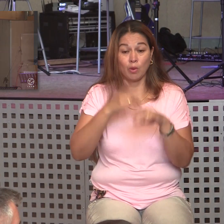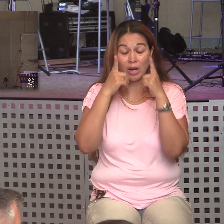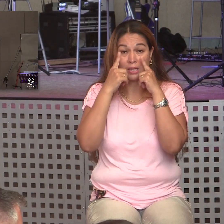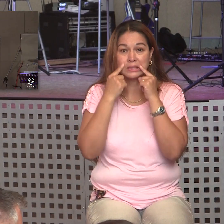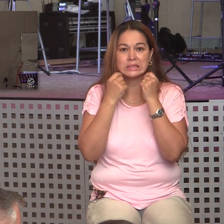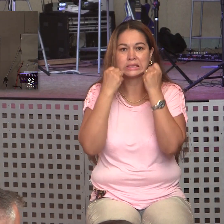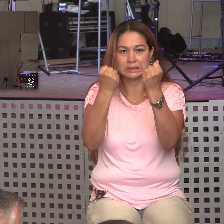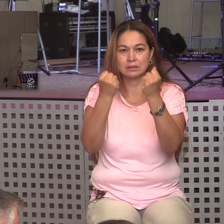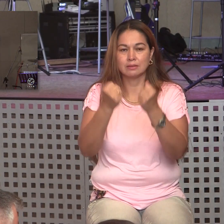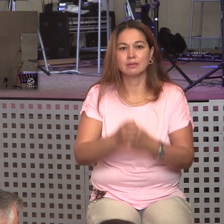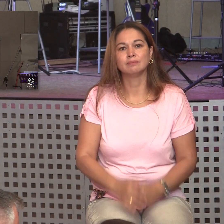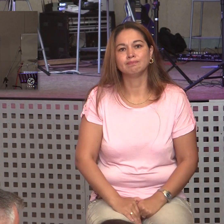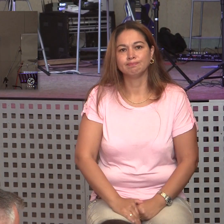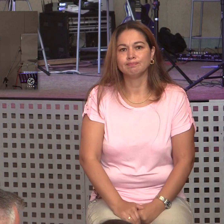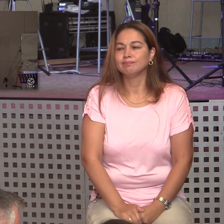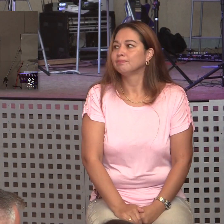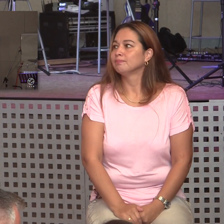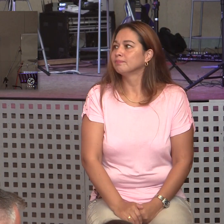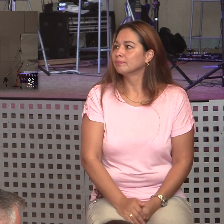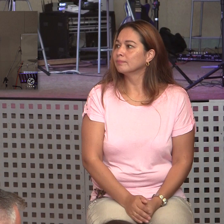Pero ocurre lo siguiente.